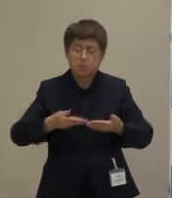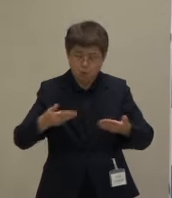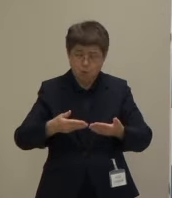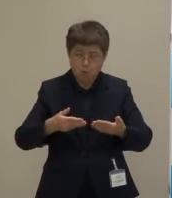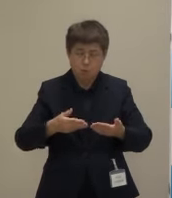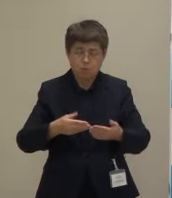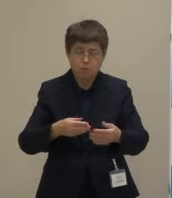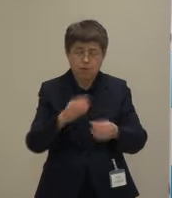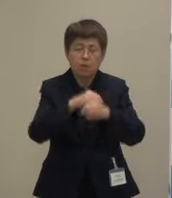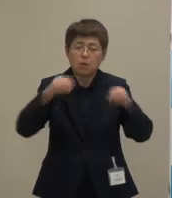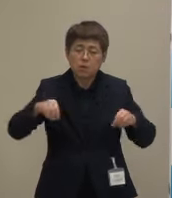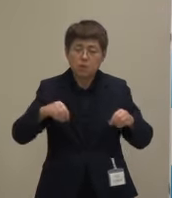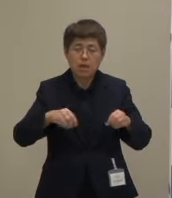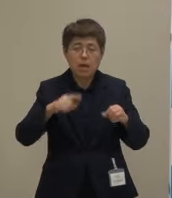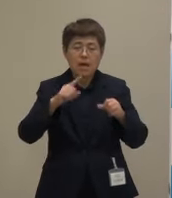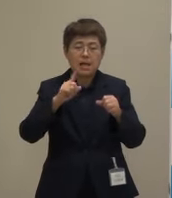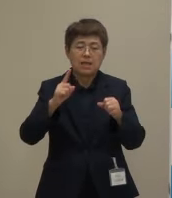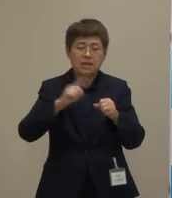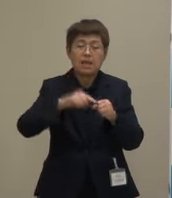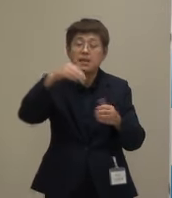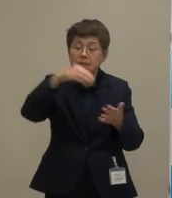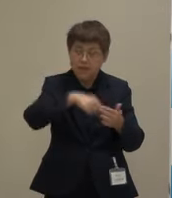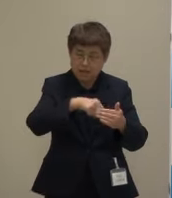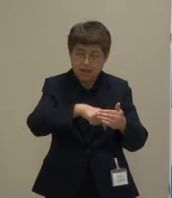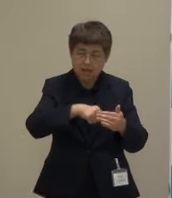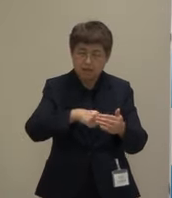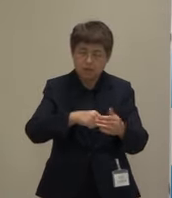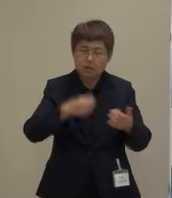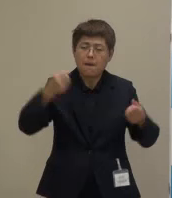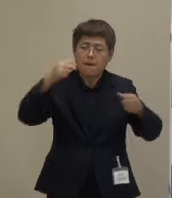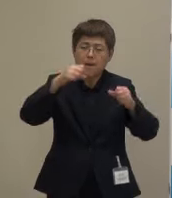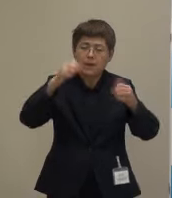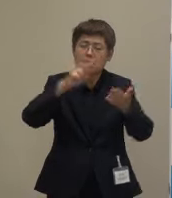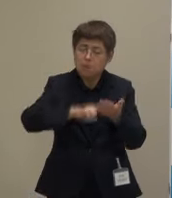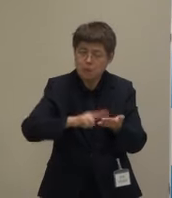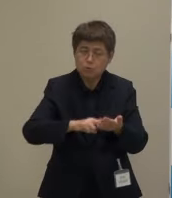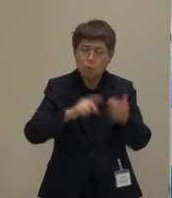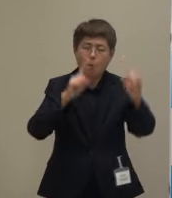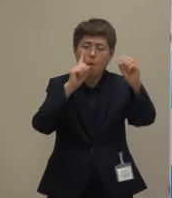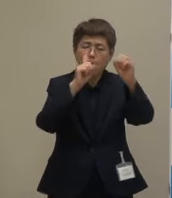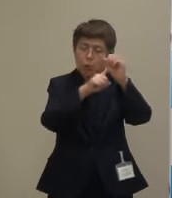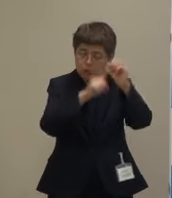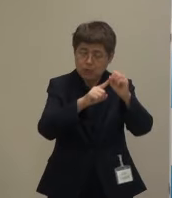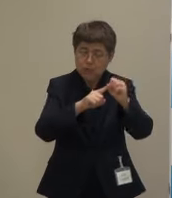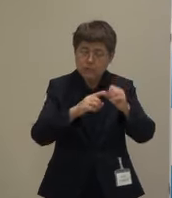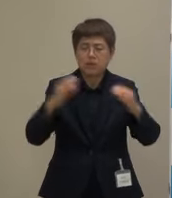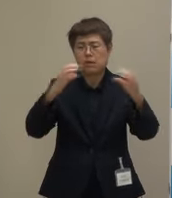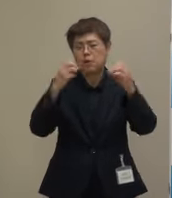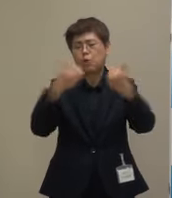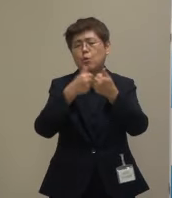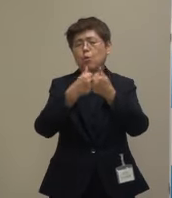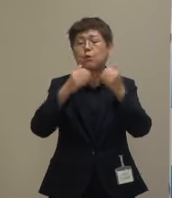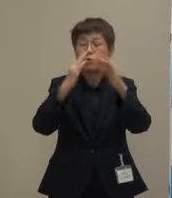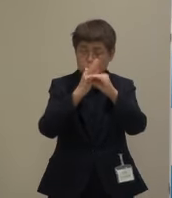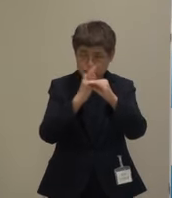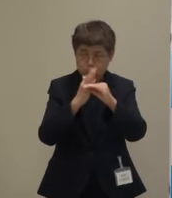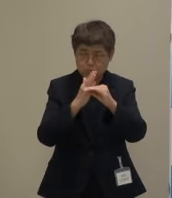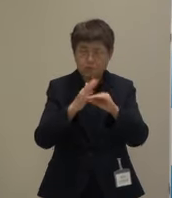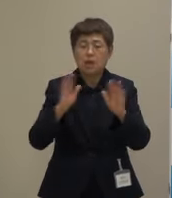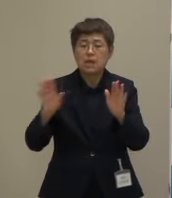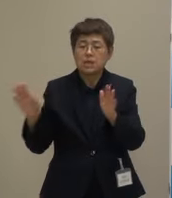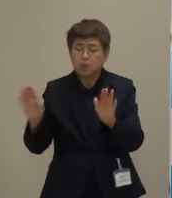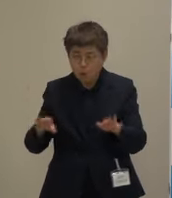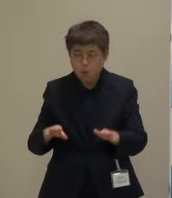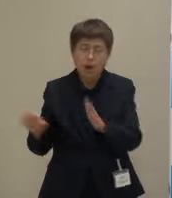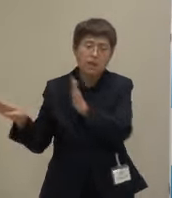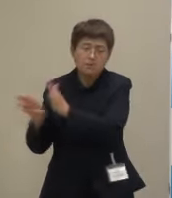定については年内に締結することを目指して新潟交通と協議をしており、本日はこれまで